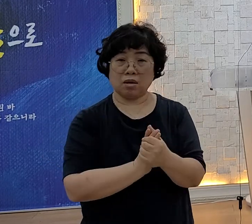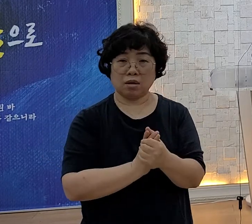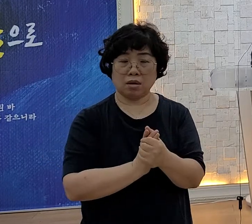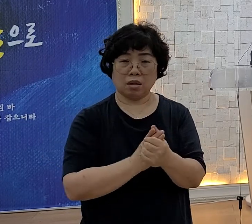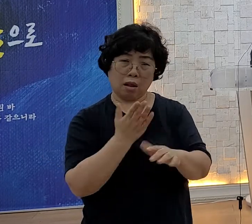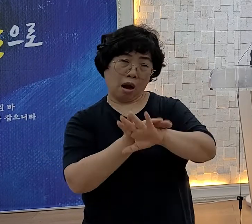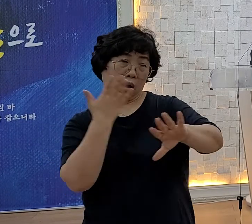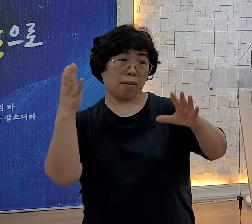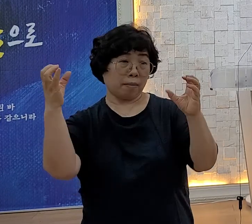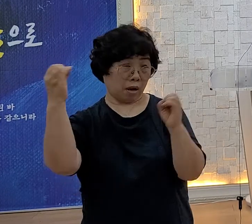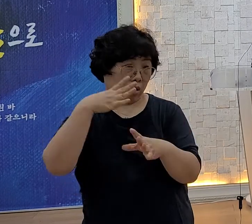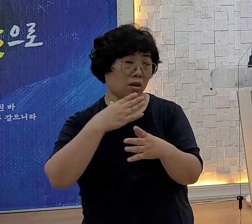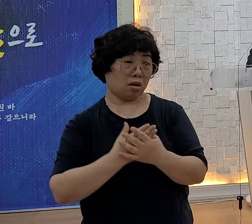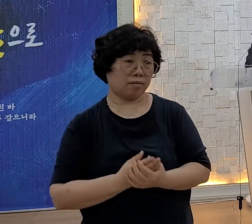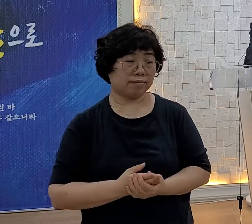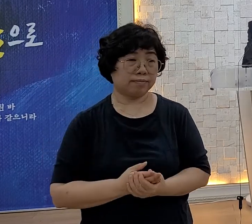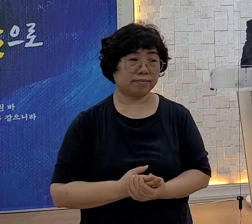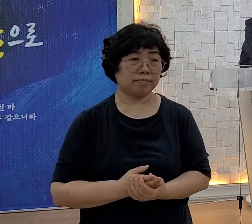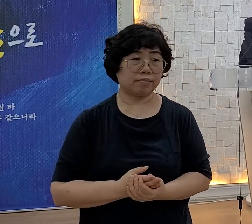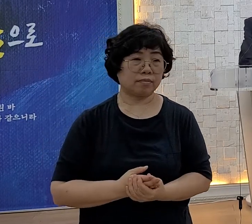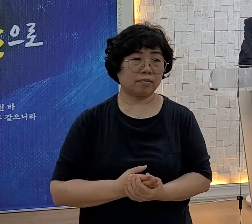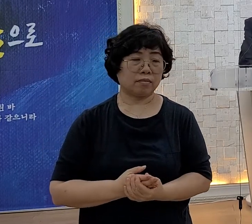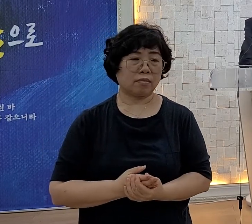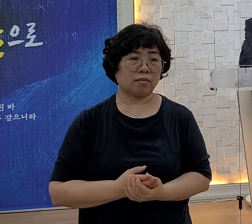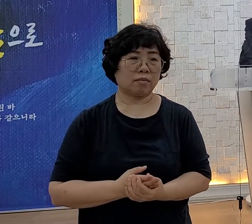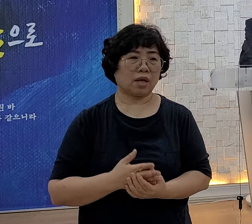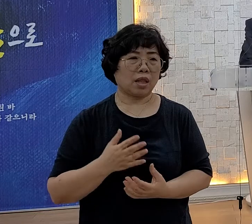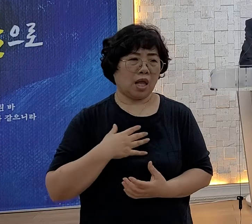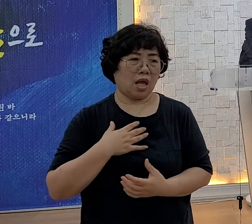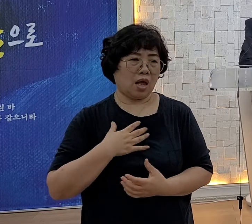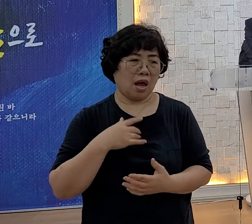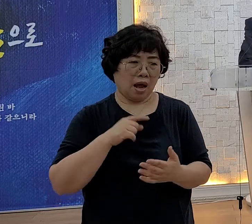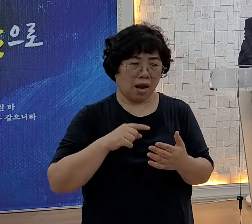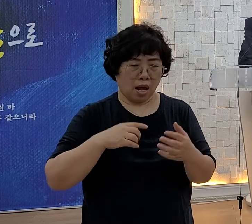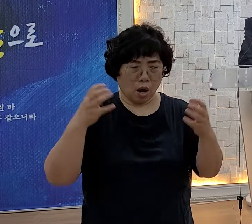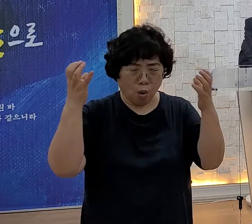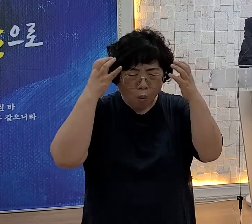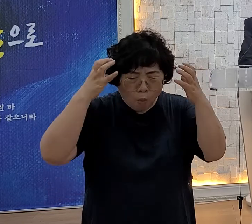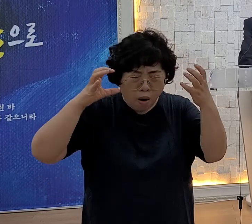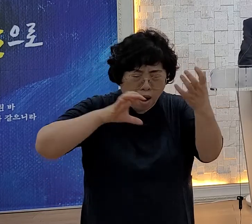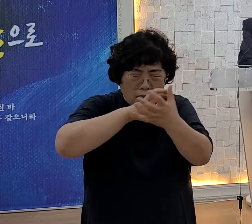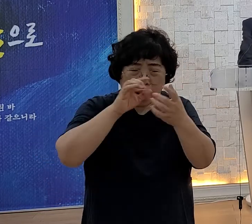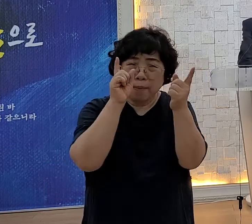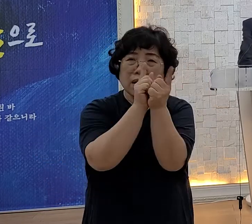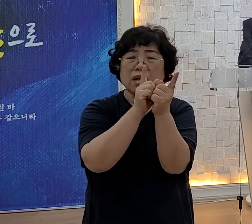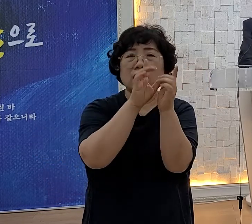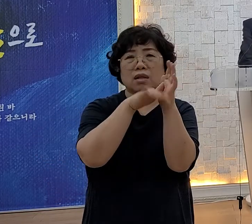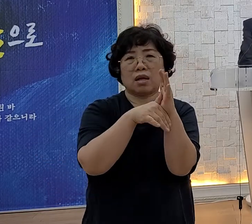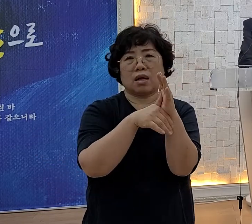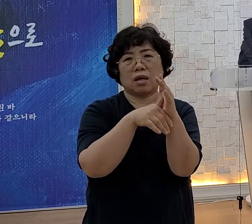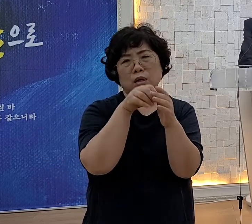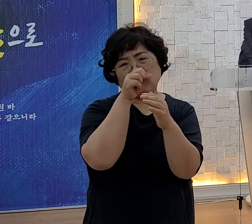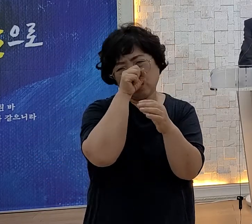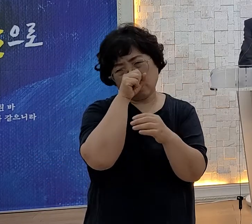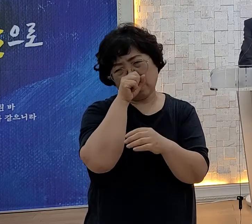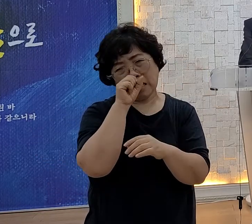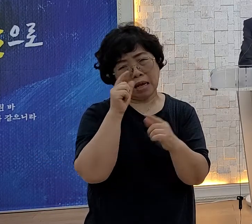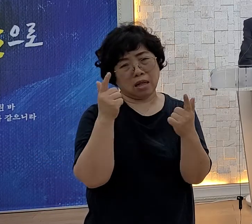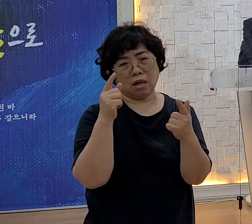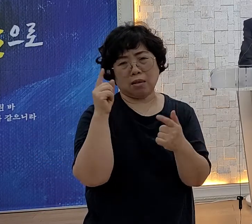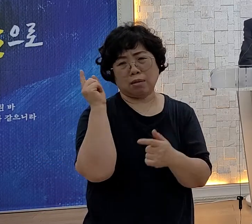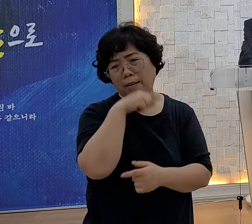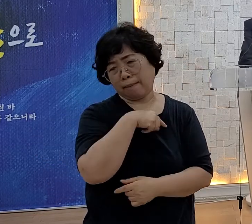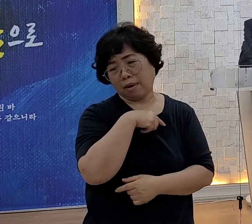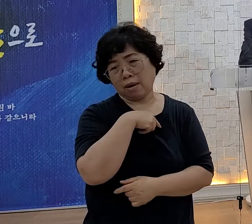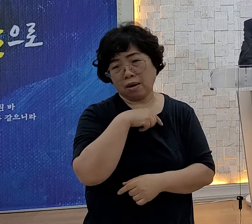바로 이거예요. 비록 환난이 좋은 시간은 아니고 아까도 말했지만 정말 우리의 기쁨을